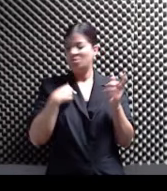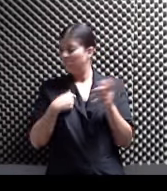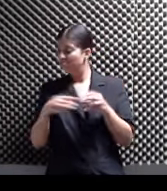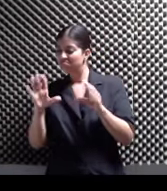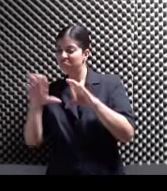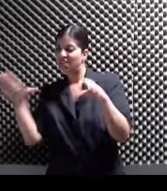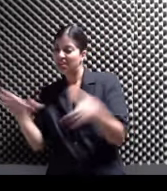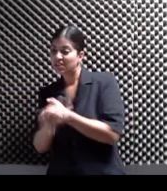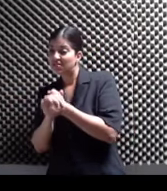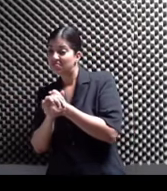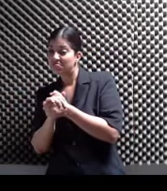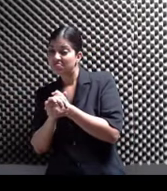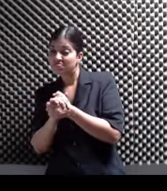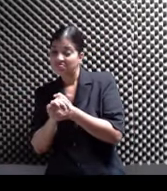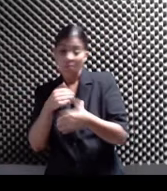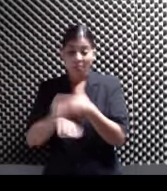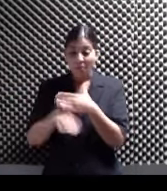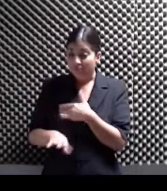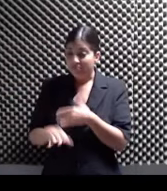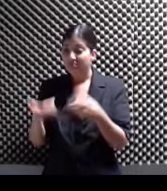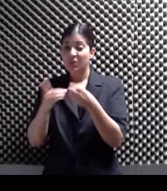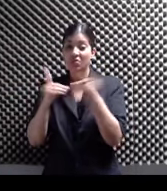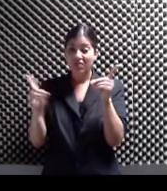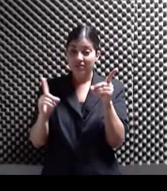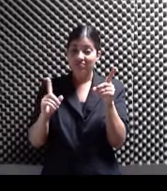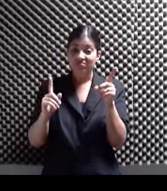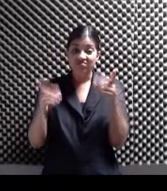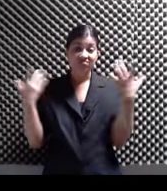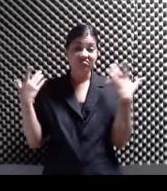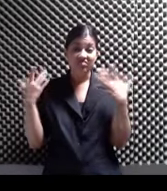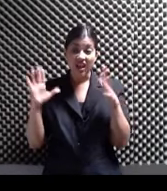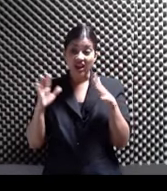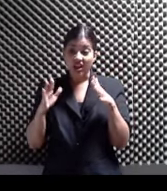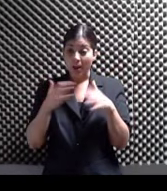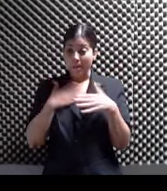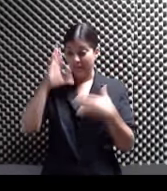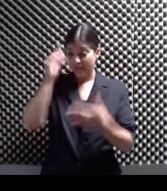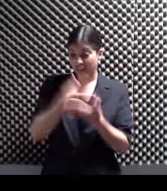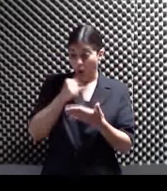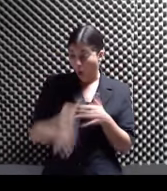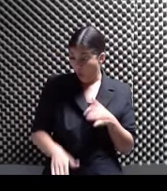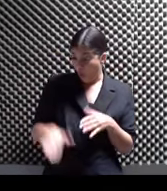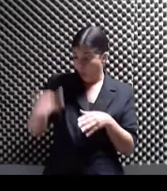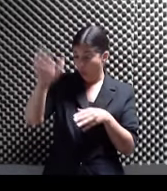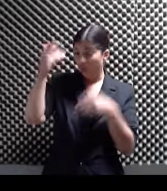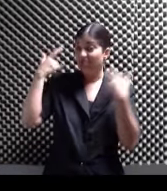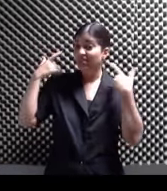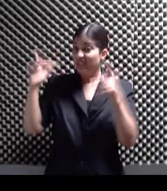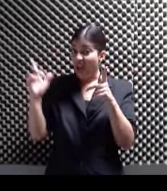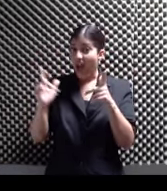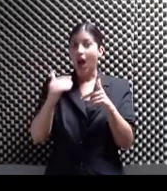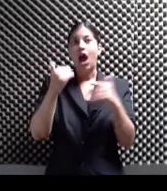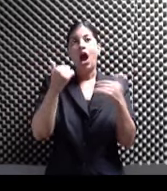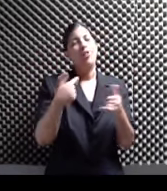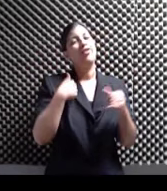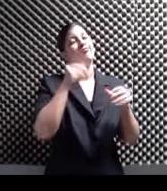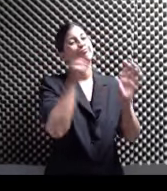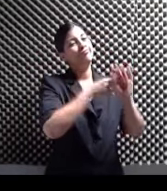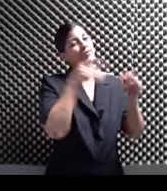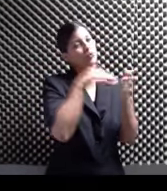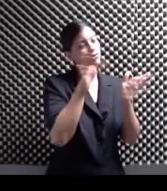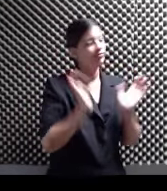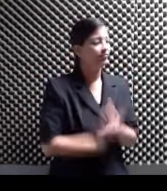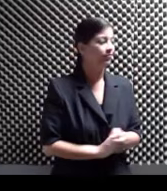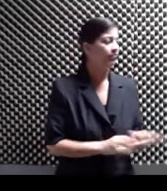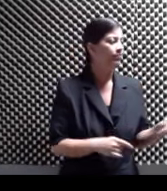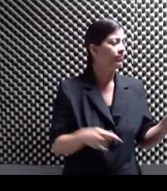más cortometrajes y ha hecho tres obras de teatro. Ella participó en Verónica Decide Morir en 11 minutos. Ha hecho festivales de comedia, que una vez una productora